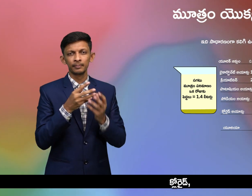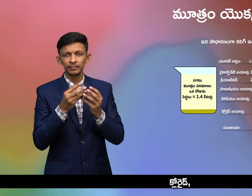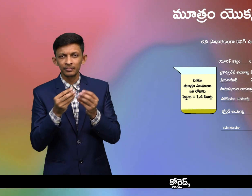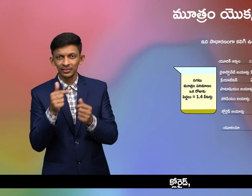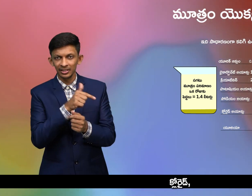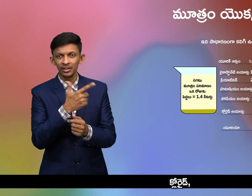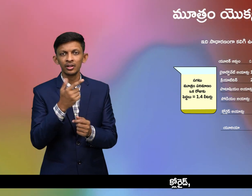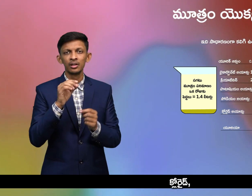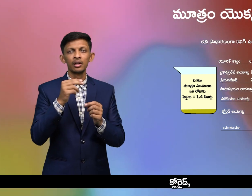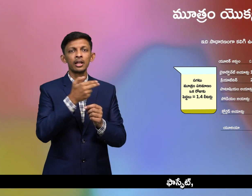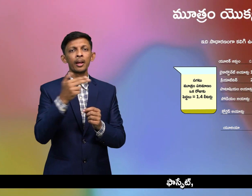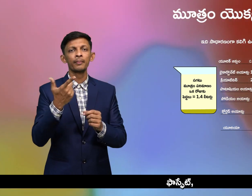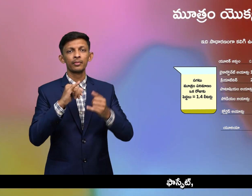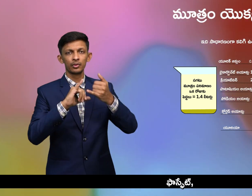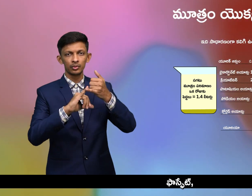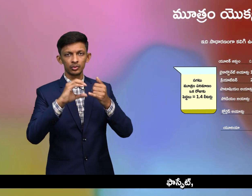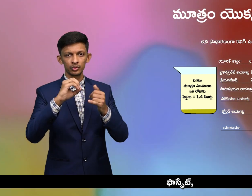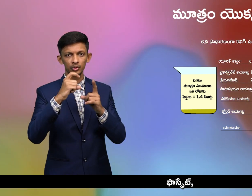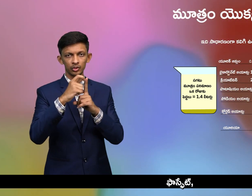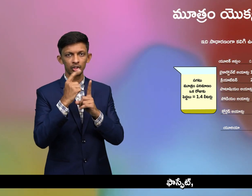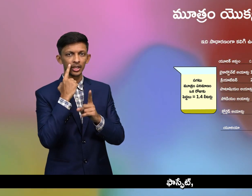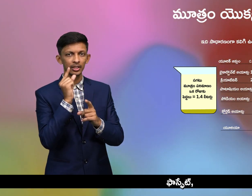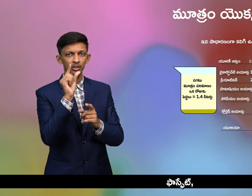క్లోరైడ్, ఫాస్ఫేట్,